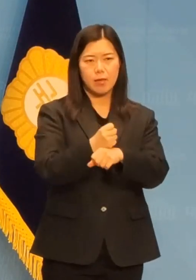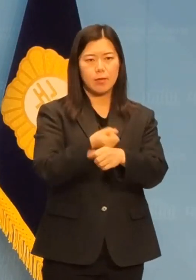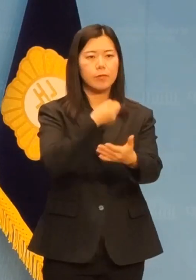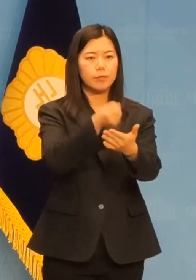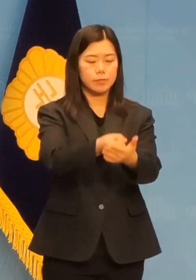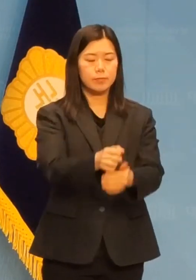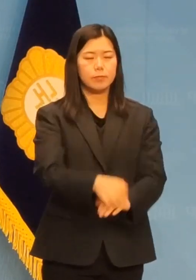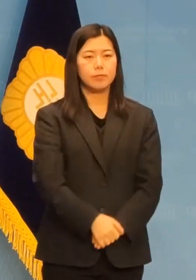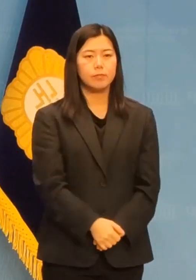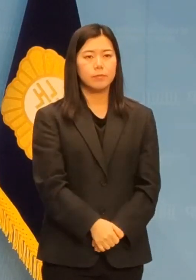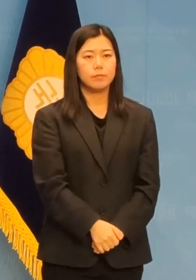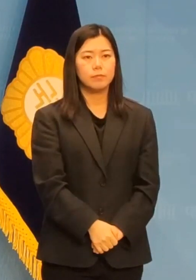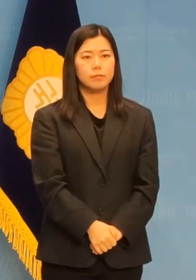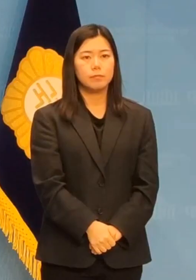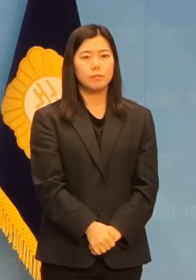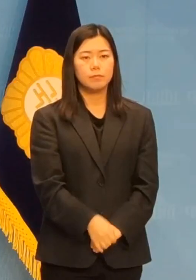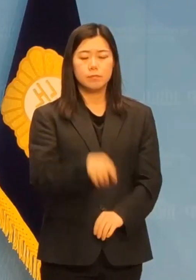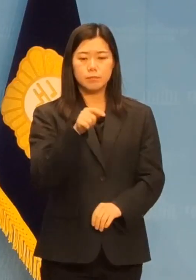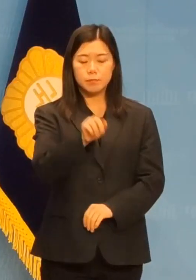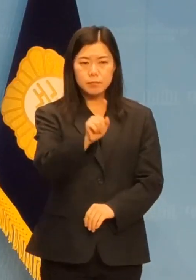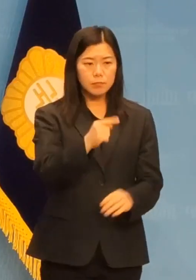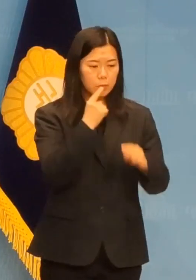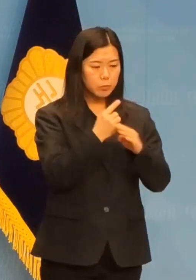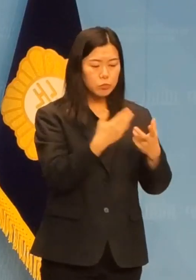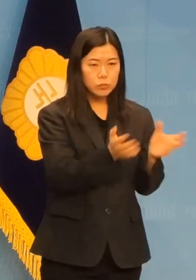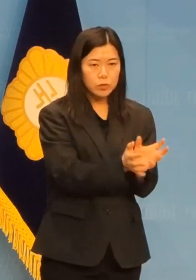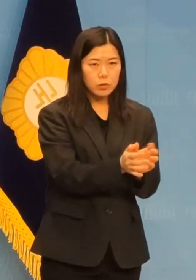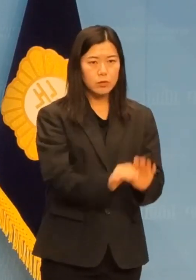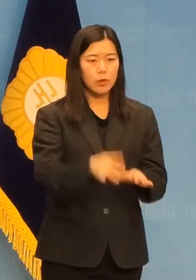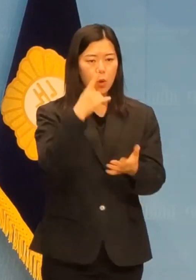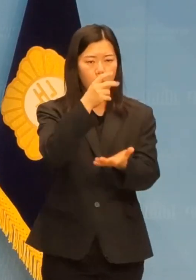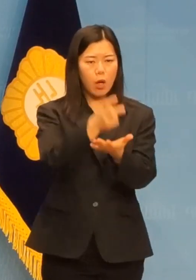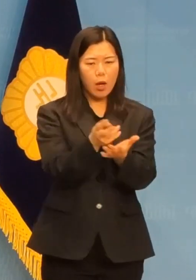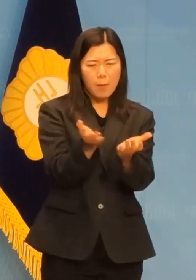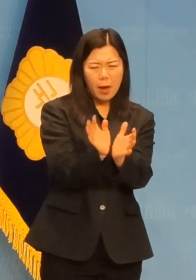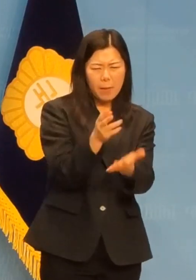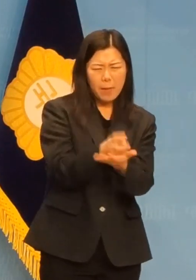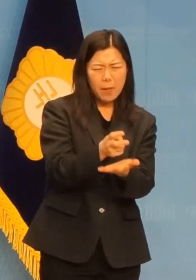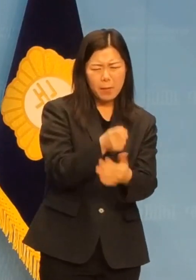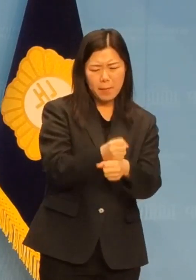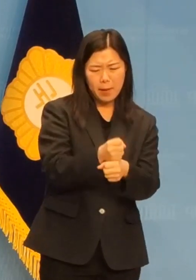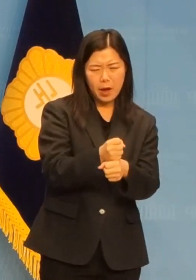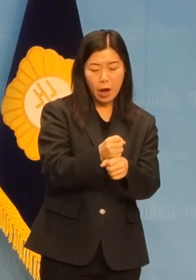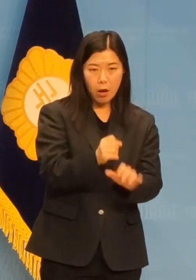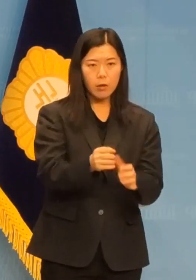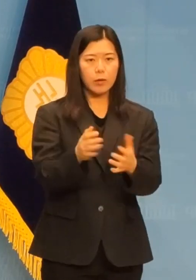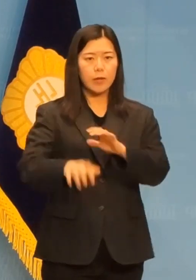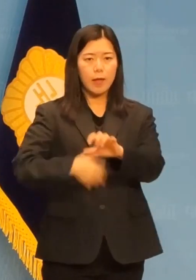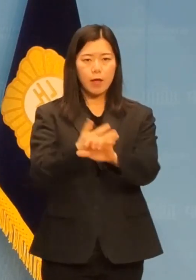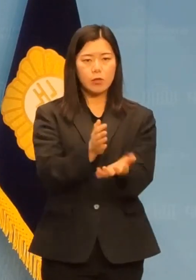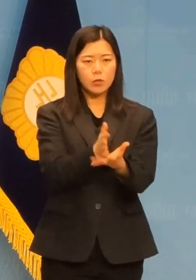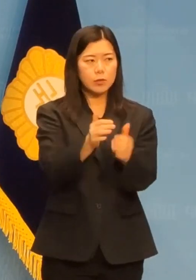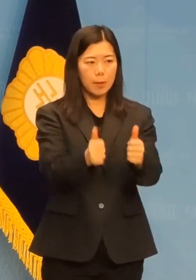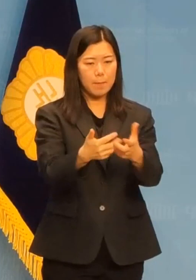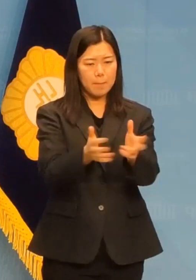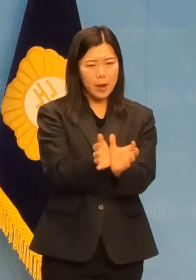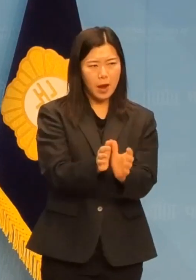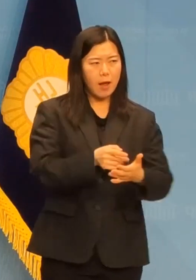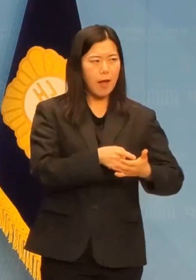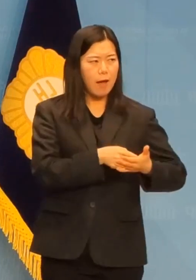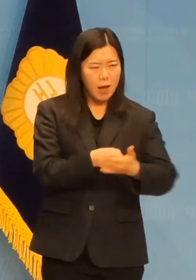판단입니다. 이는 민주당이 위헌 법률까지 만들어 내란 전담재판부 구성을 강행하려